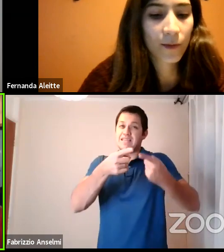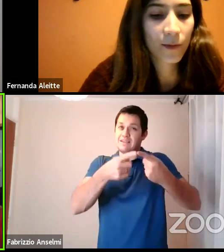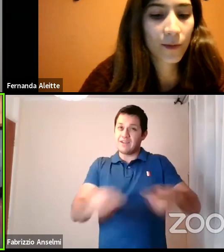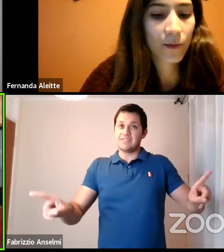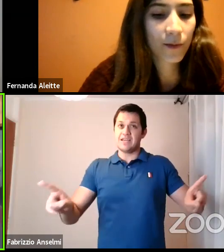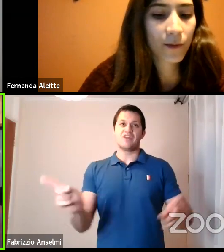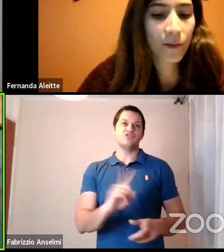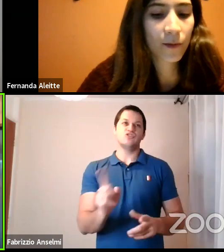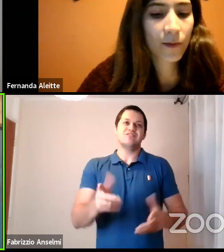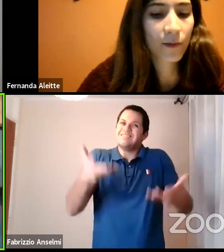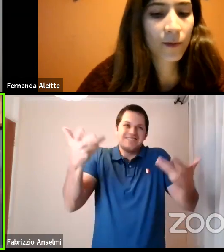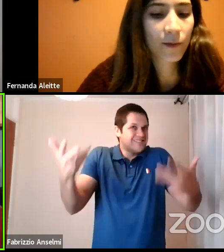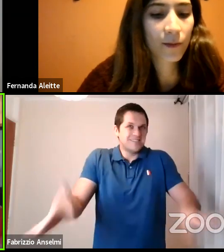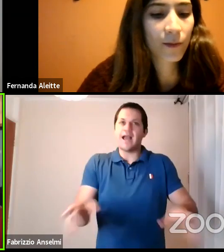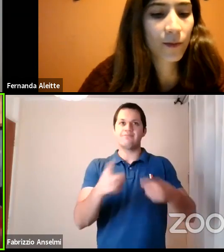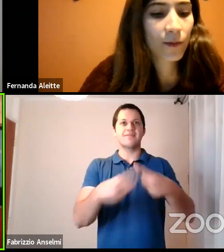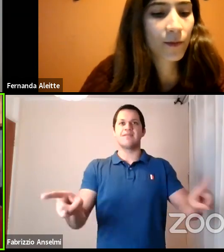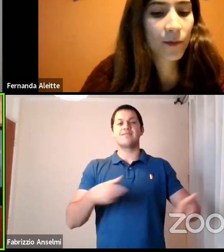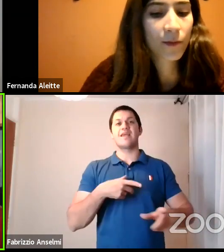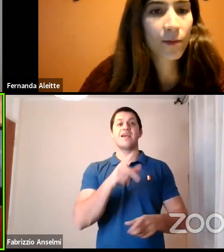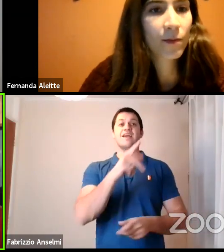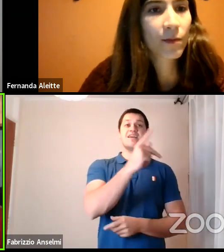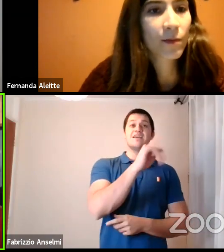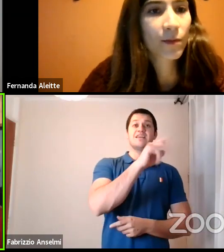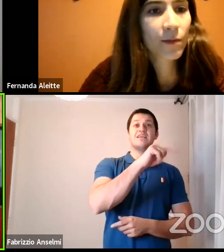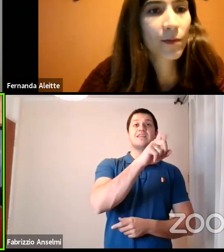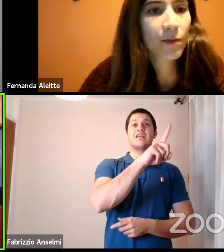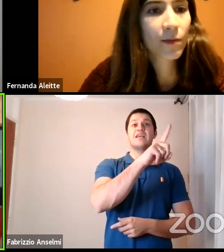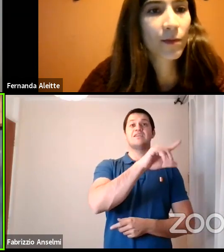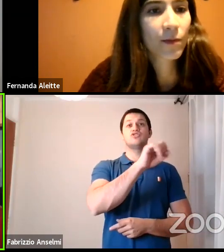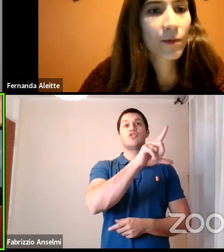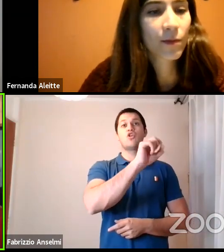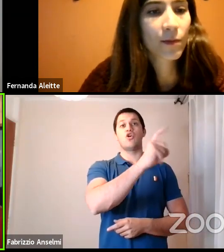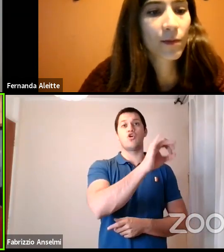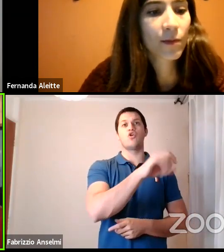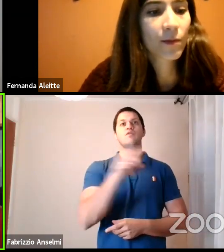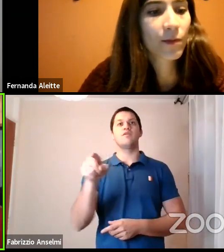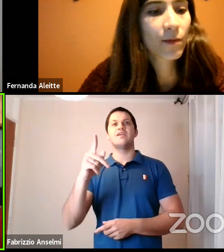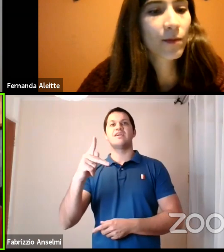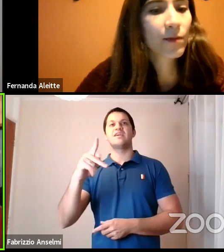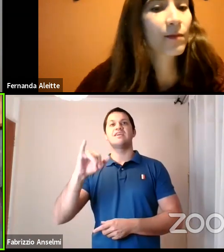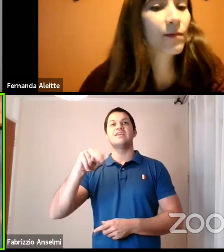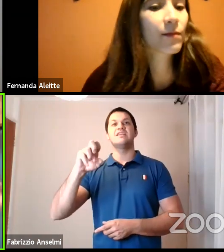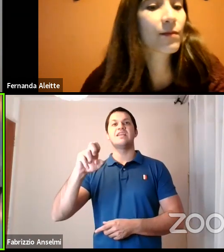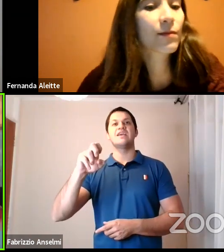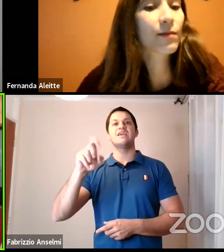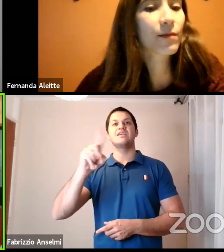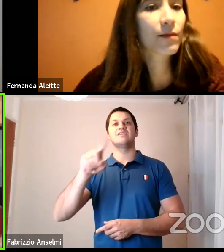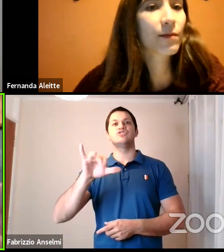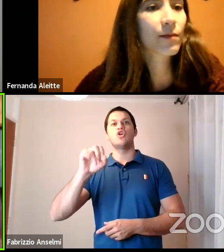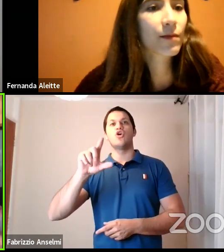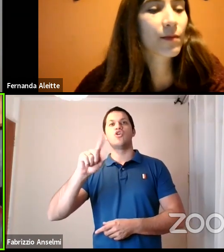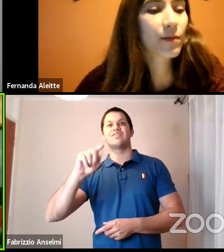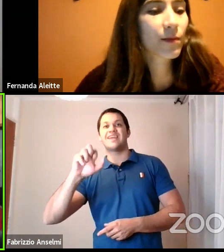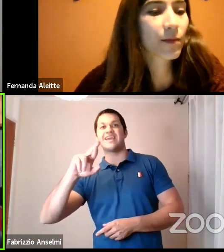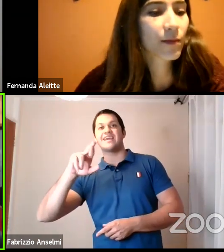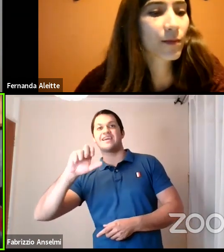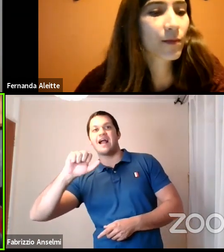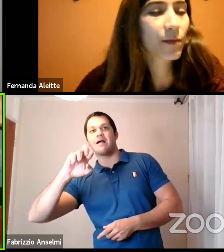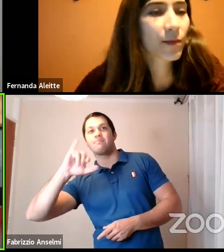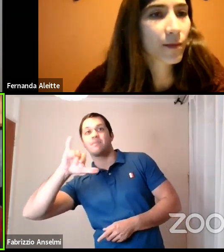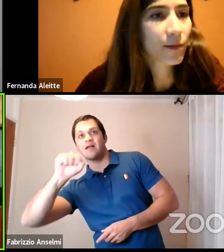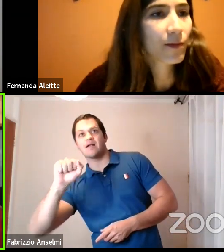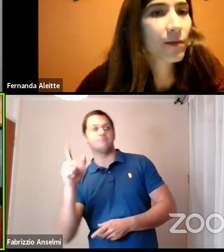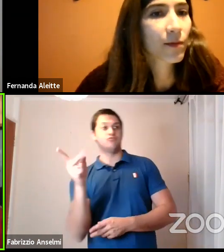son cosas históricamente distintas, que se parecen en el nombre solamente, en el prefijo kine, pero vienen históricamente de ramas